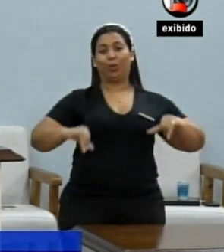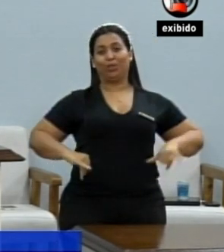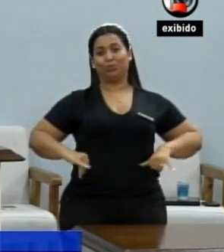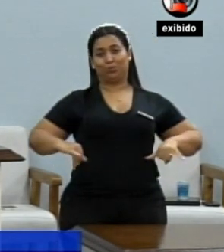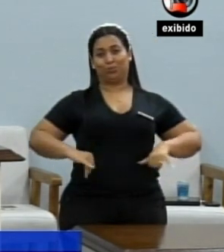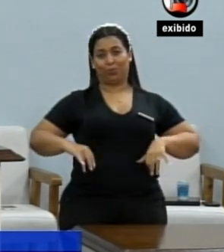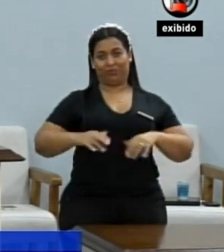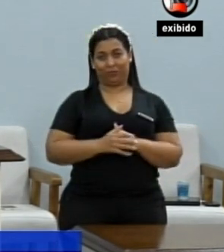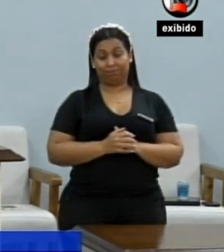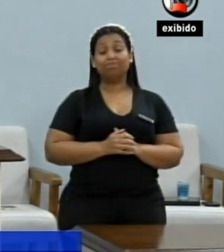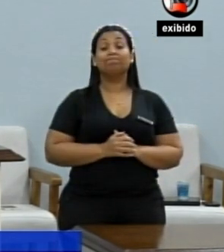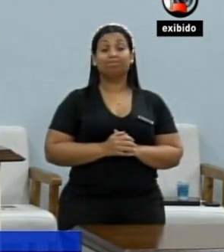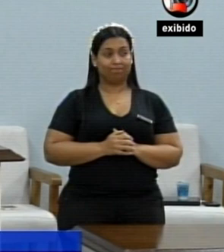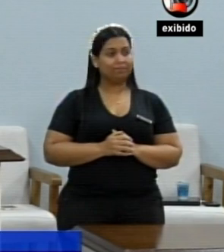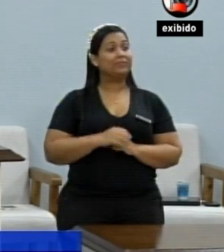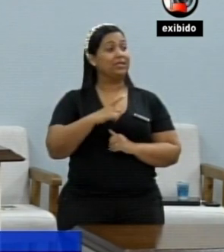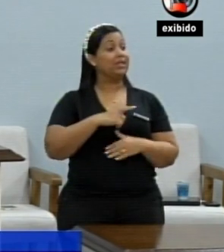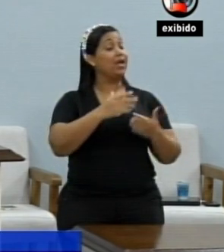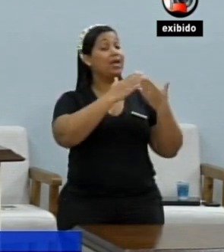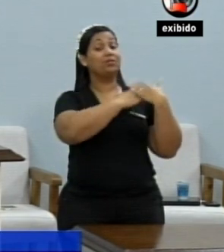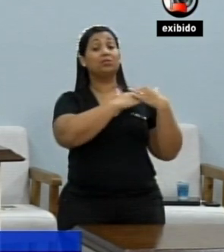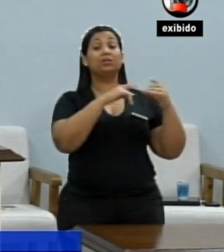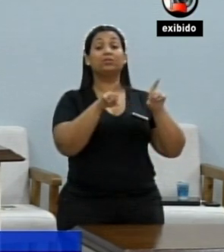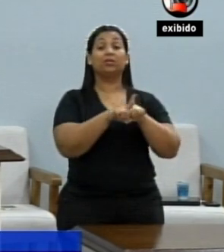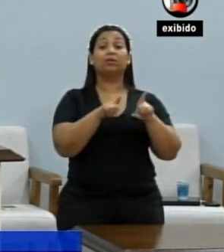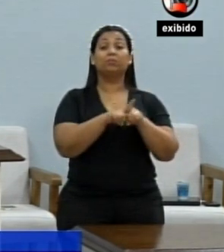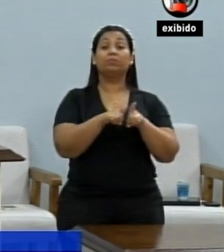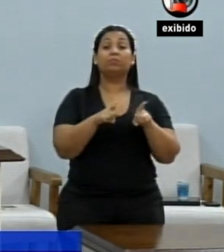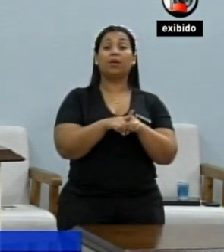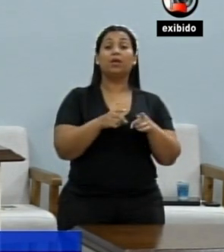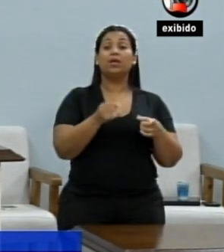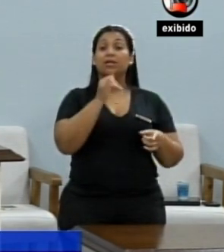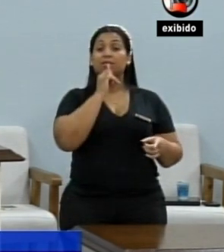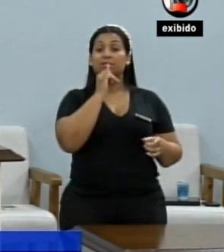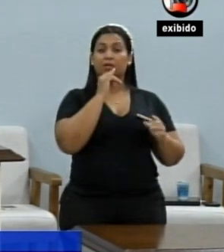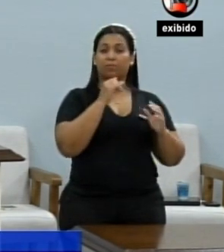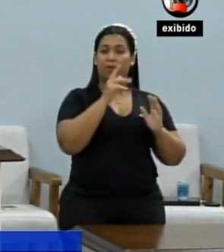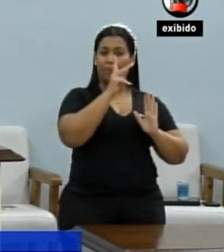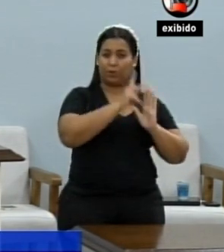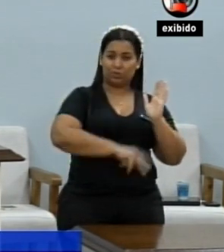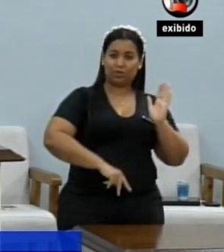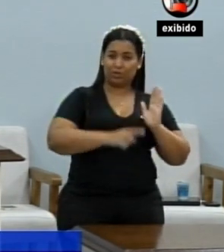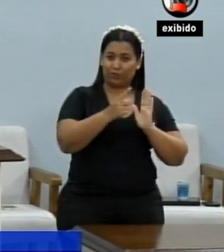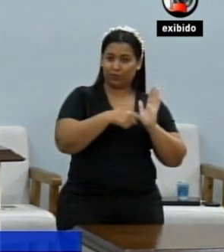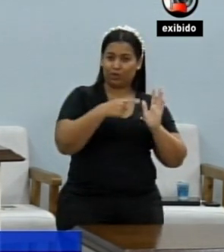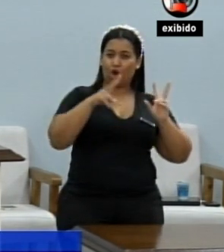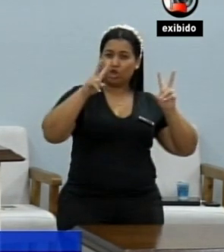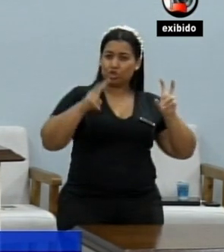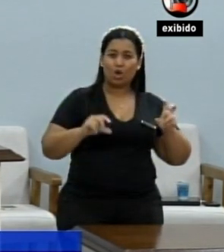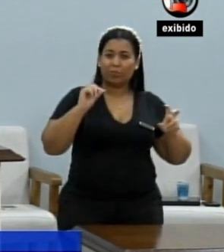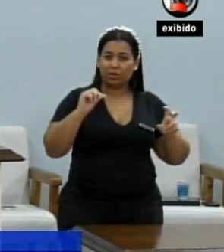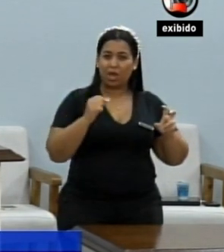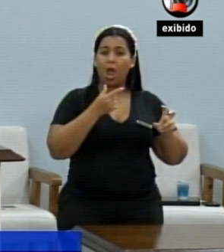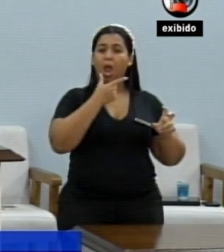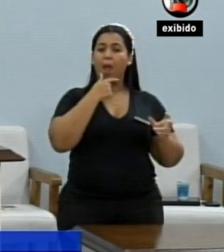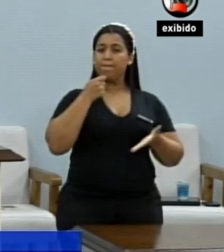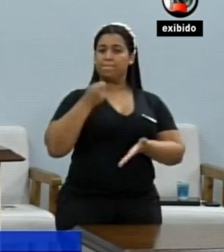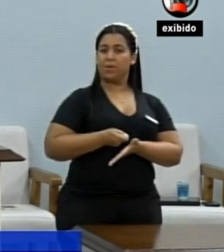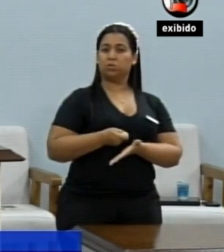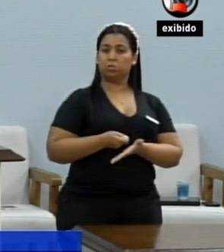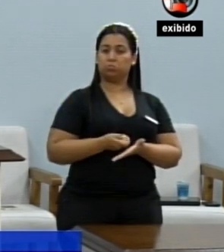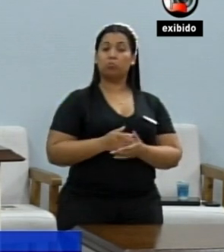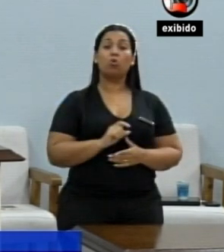Tem responsabilidade também vereadores quando vetam projetos para criar lista suja do machismo, que serve para